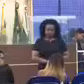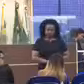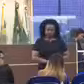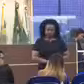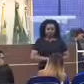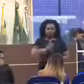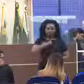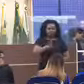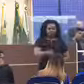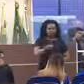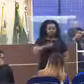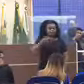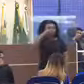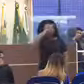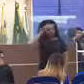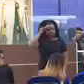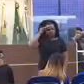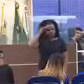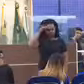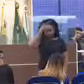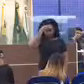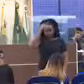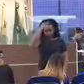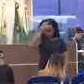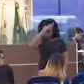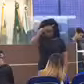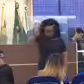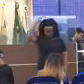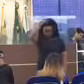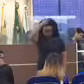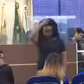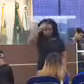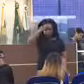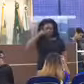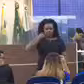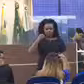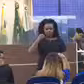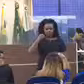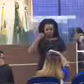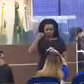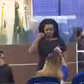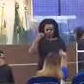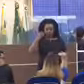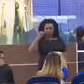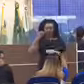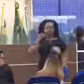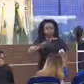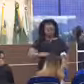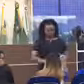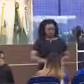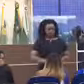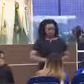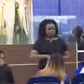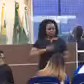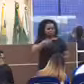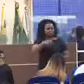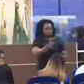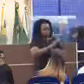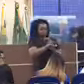como que ele tem feito esse trabalho no legislativo. Mas como eu disse, se não estivesse chovendo, assim como no Rio Branco ontem, nós tivemos um público que poderia ser maior em razão da